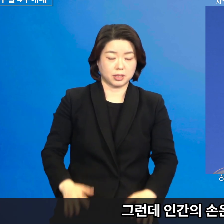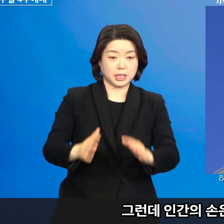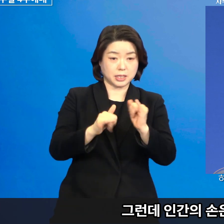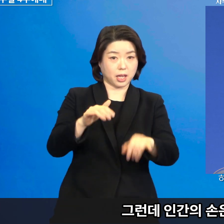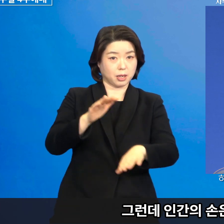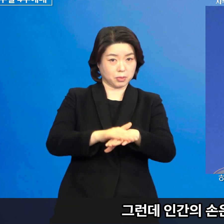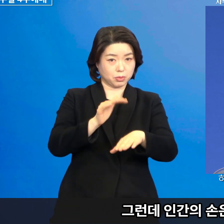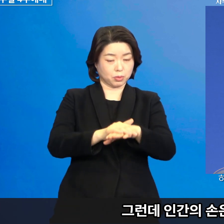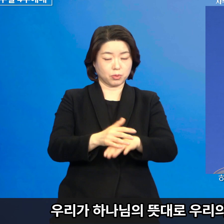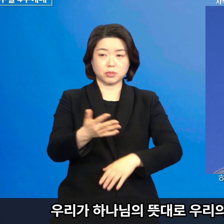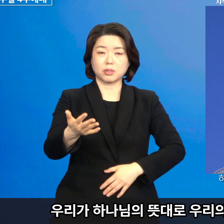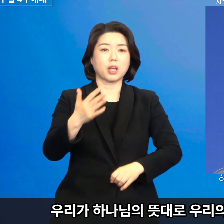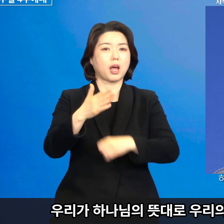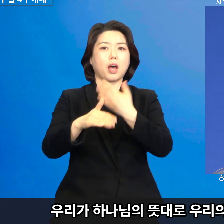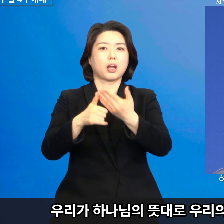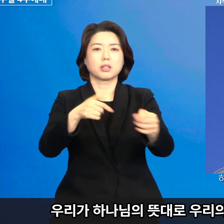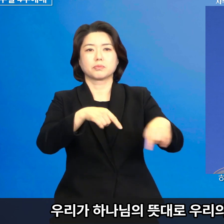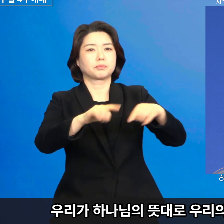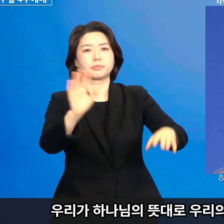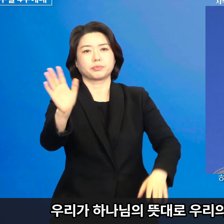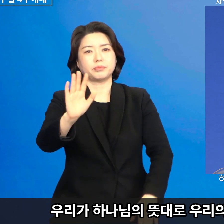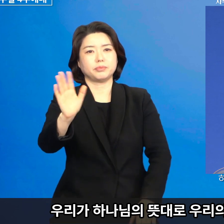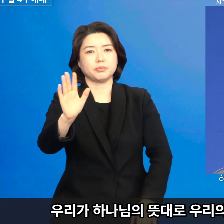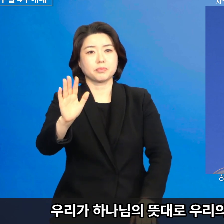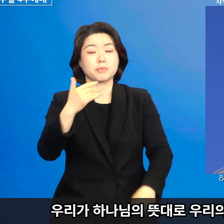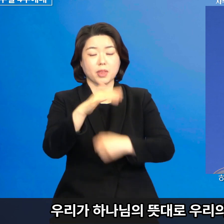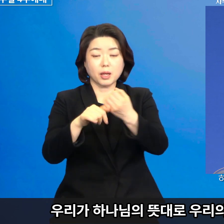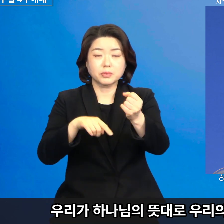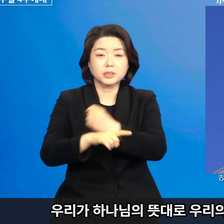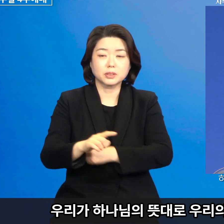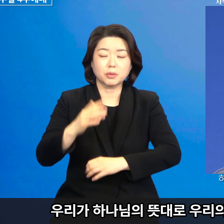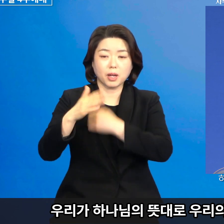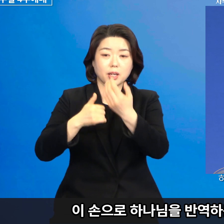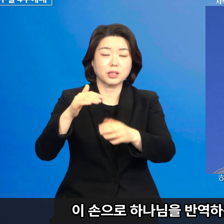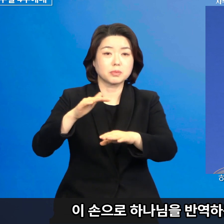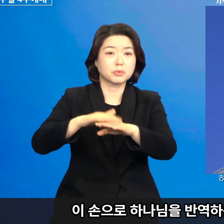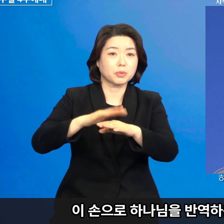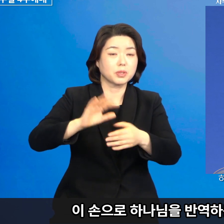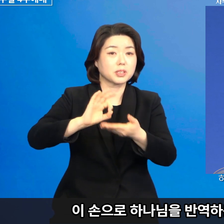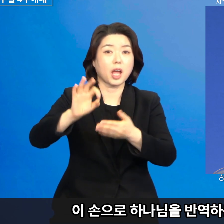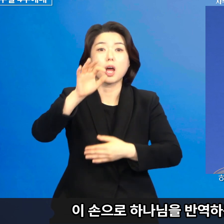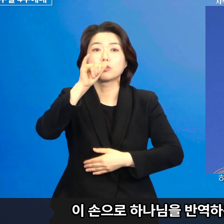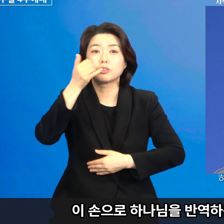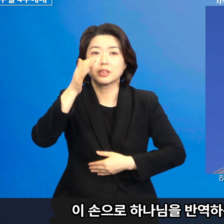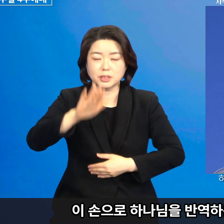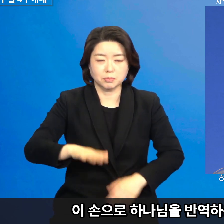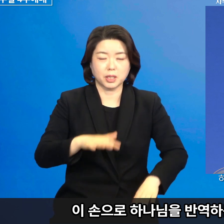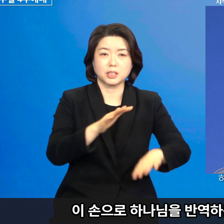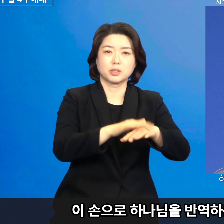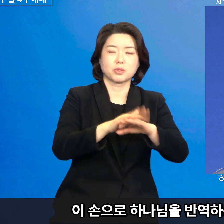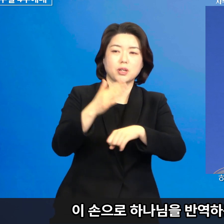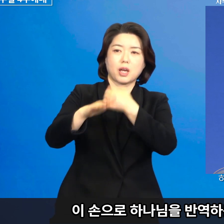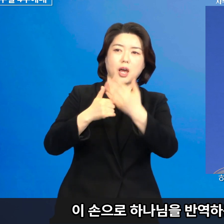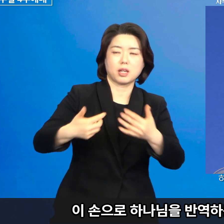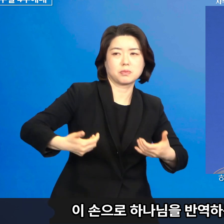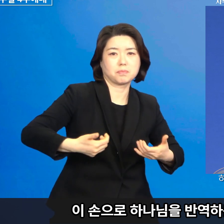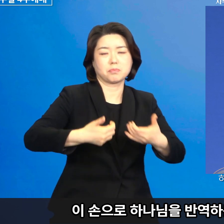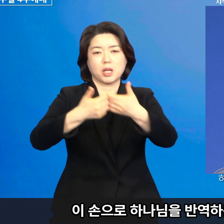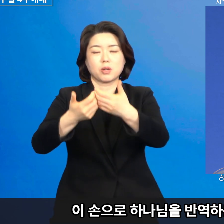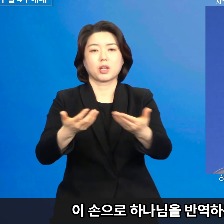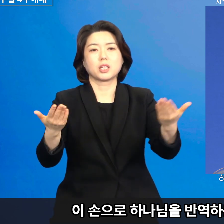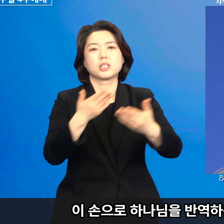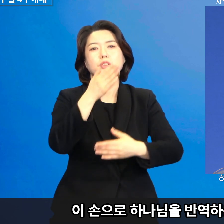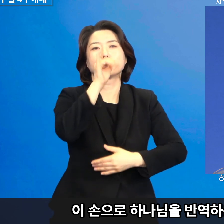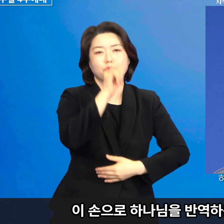손은 그렇지 않아요. 우리가 하나님의 뜻대로 우리의 이 손을 사용할 때도 있지만 이 손으로 하나님을 반역하는 일을 할